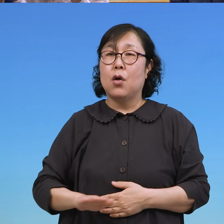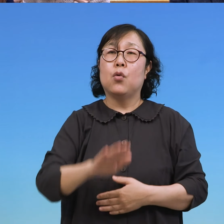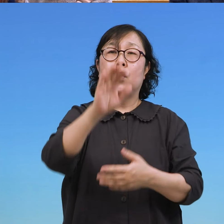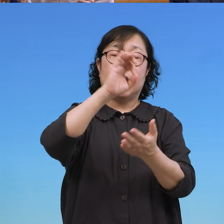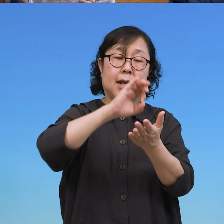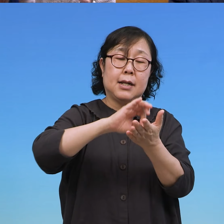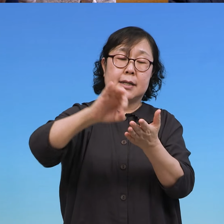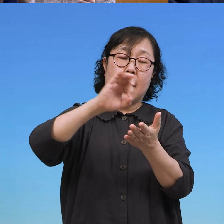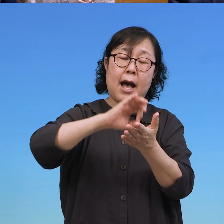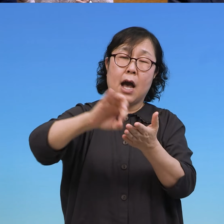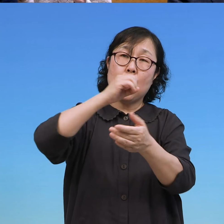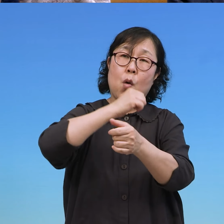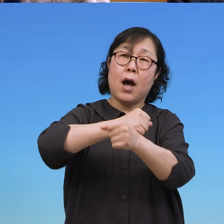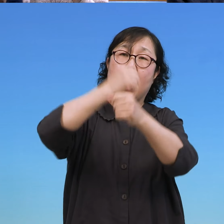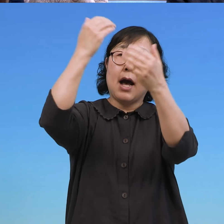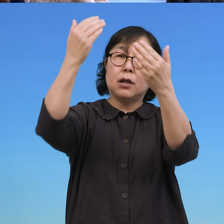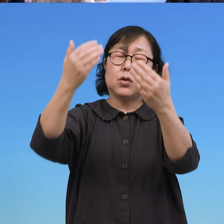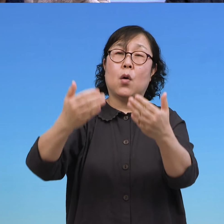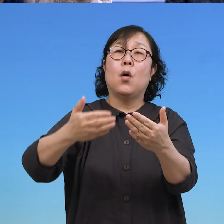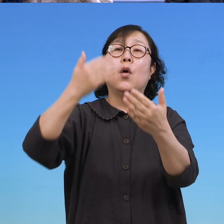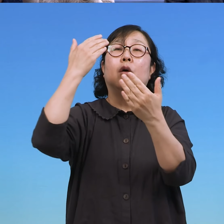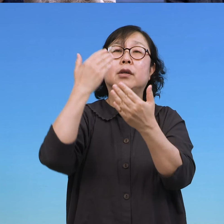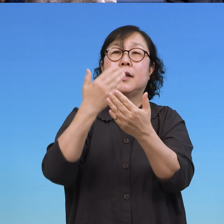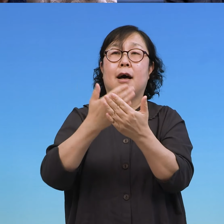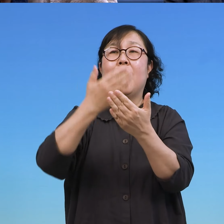우리 사용하소서.